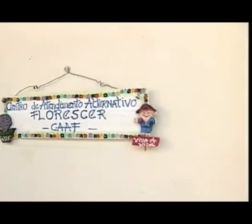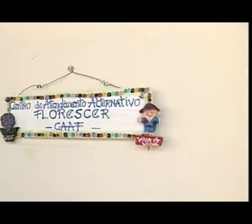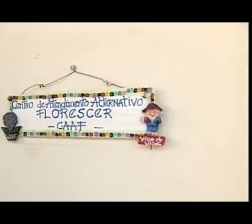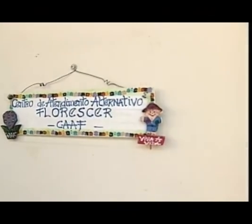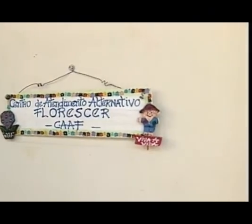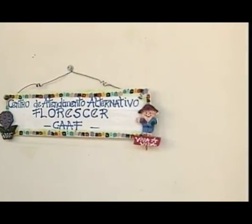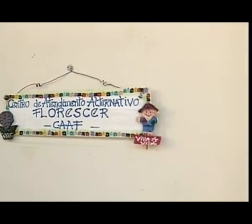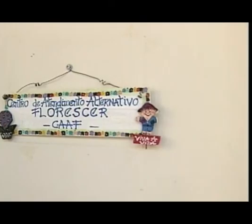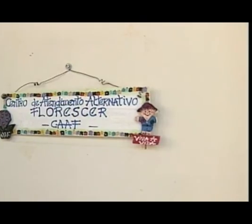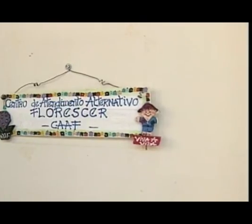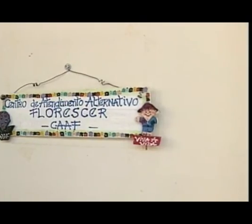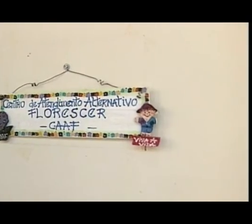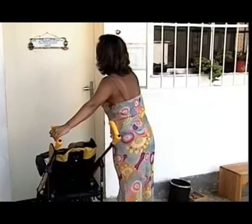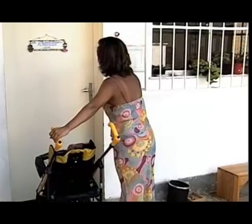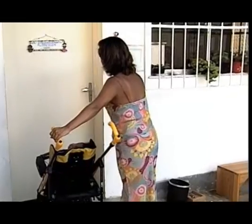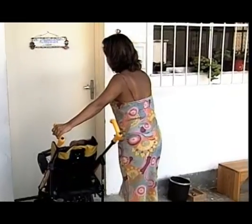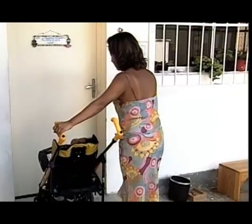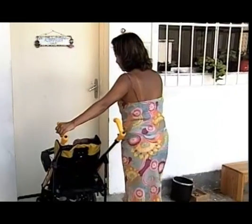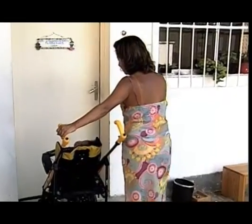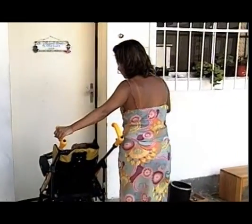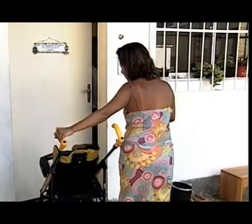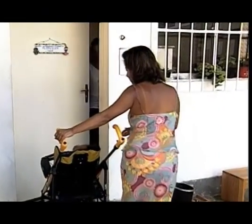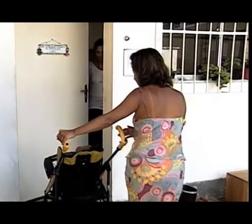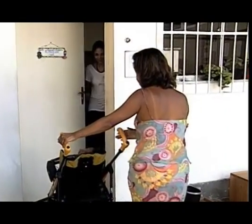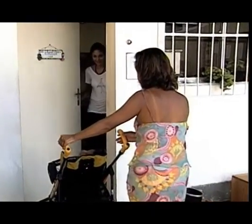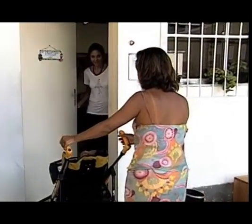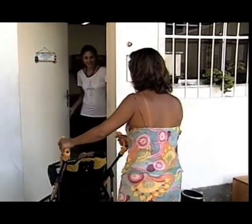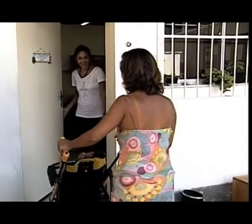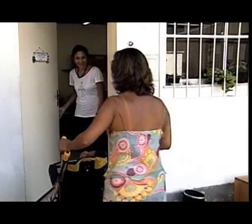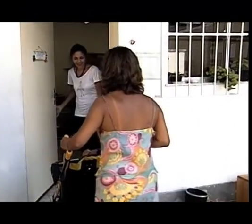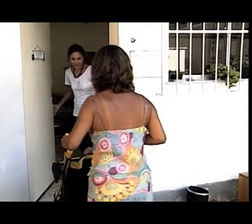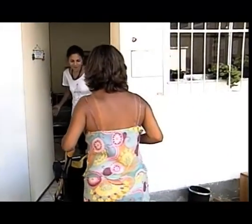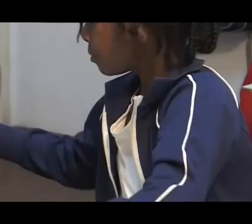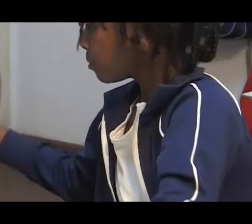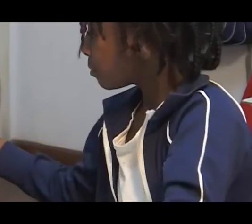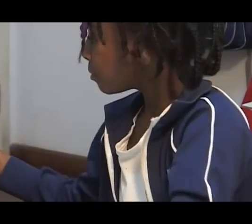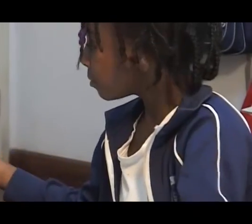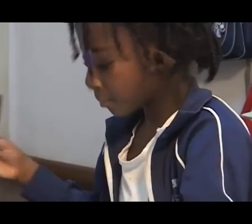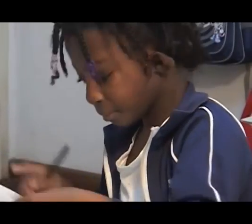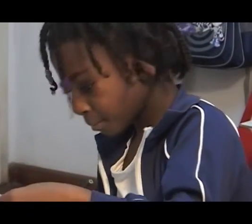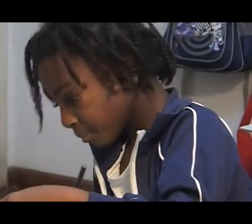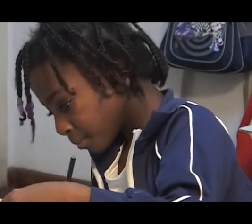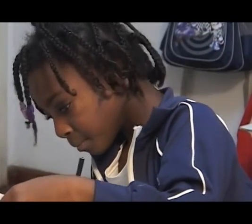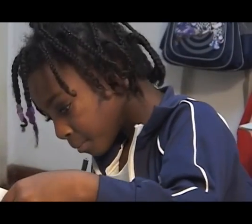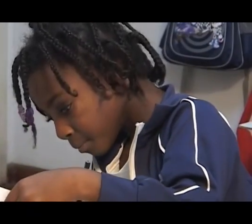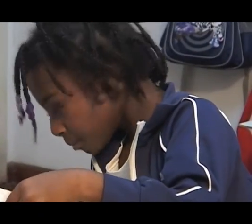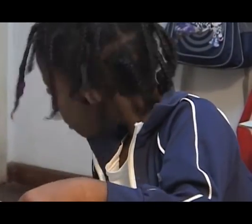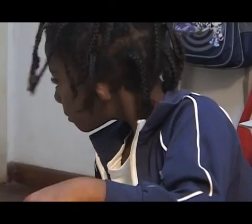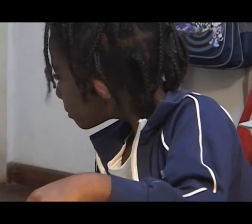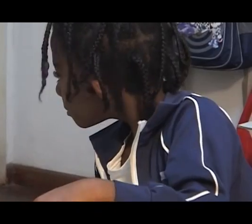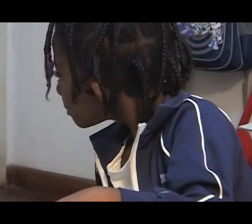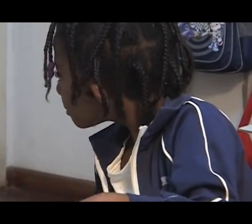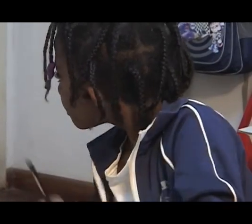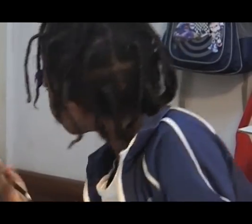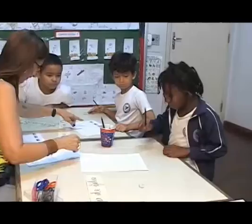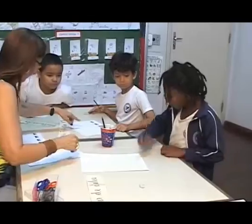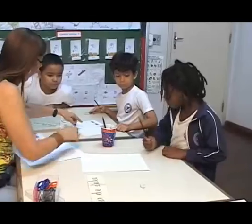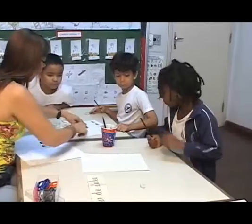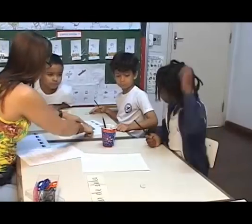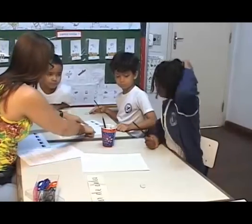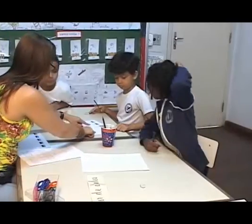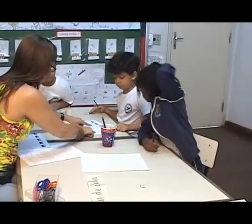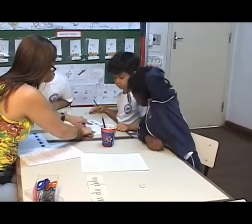um atendimento educacional específico para os seus filhos. Mas é importante também que as escolas